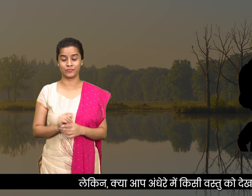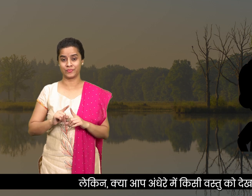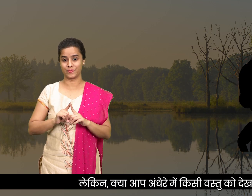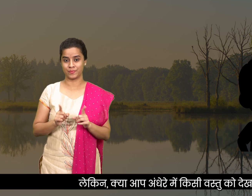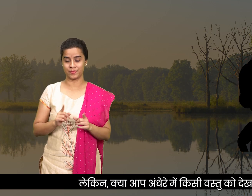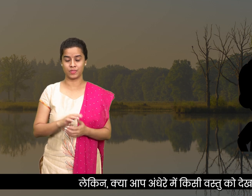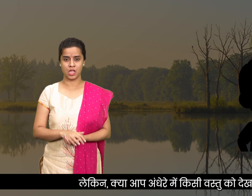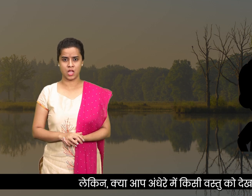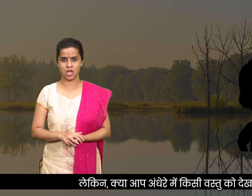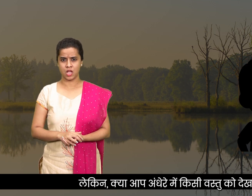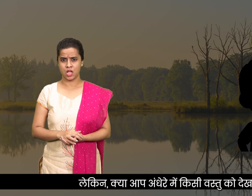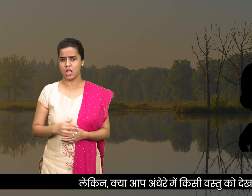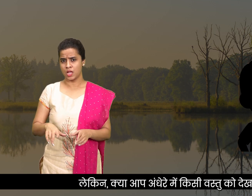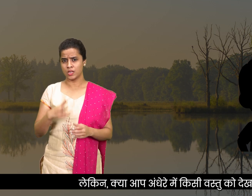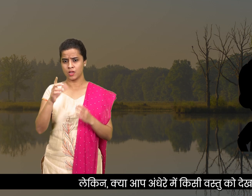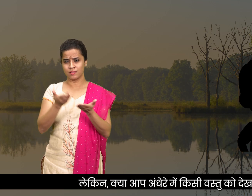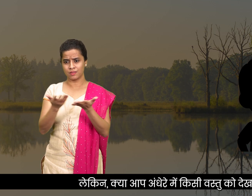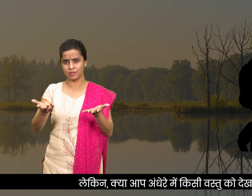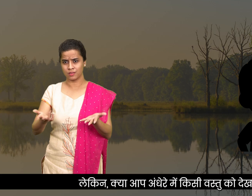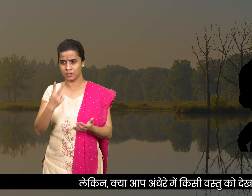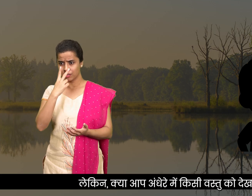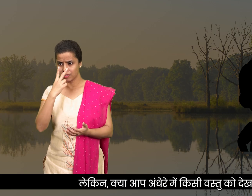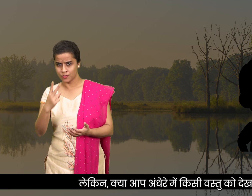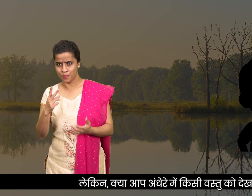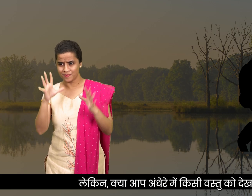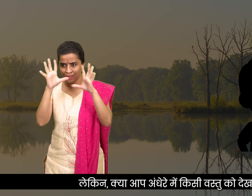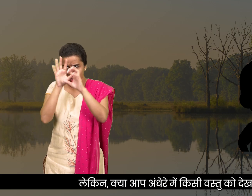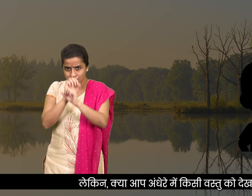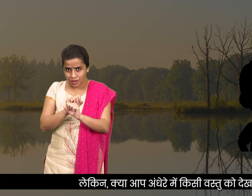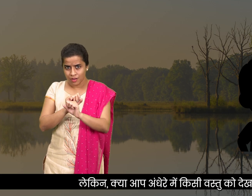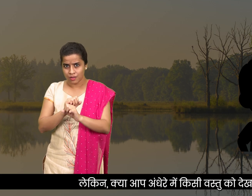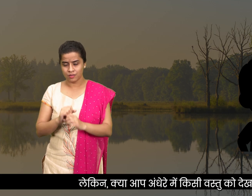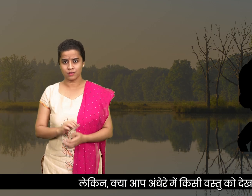लेकिन क्या आप अंधेरे में किसी वस्तु को देख सकते हैं?